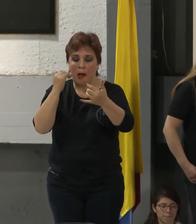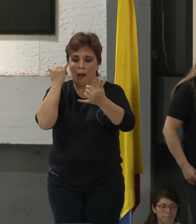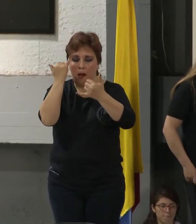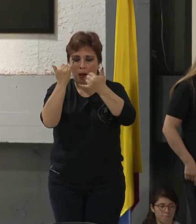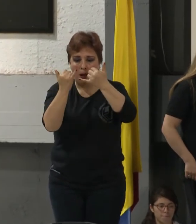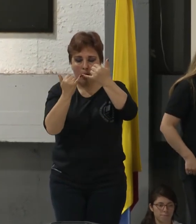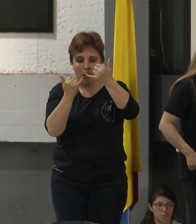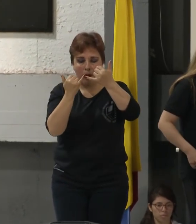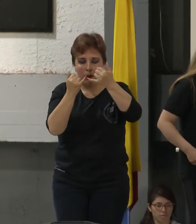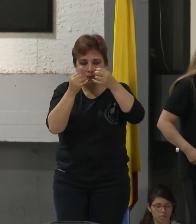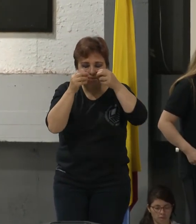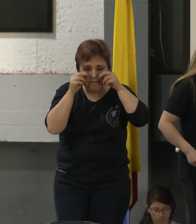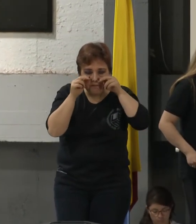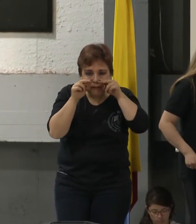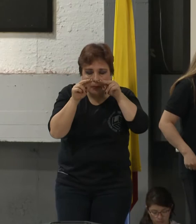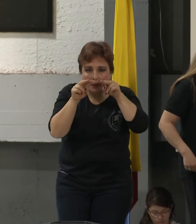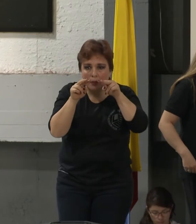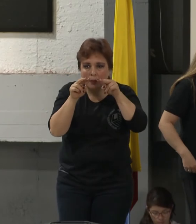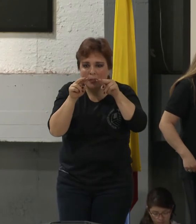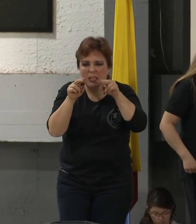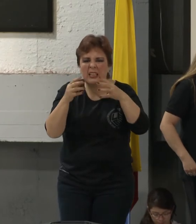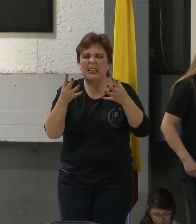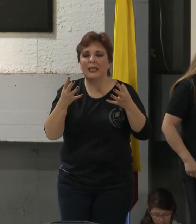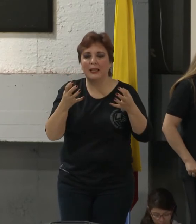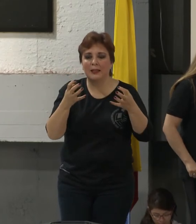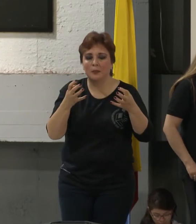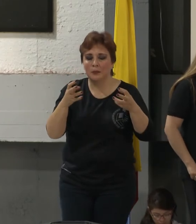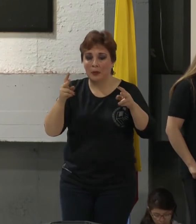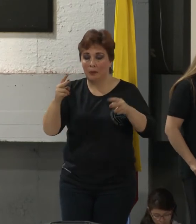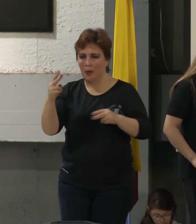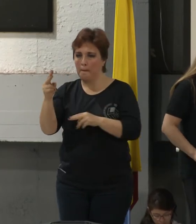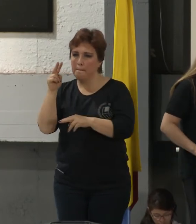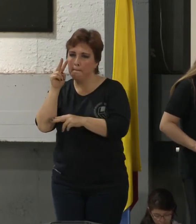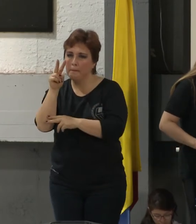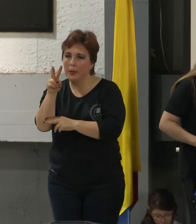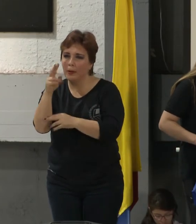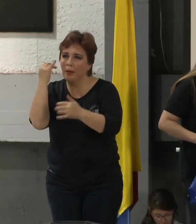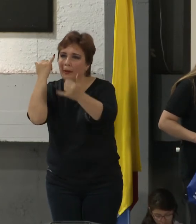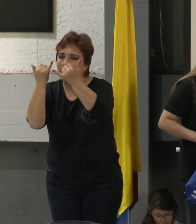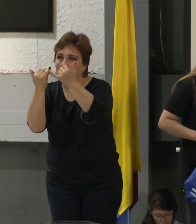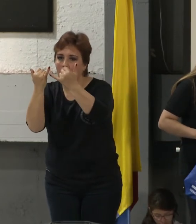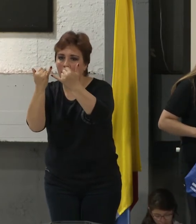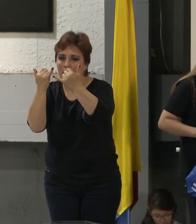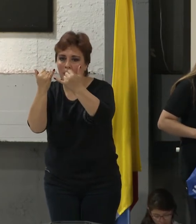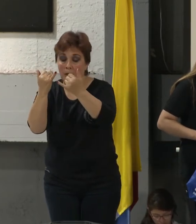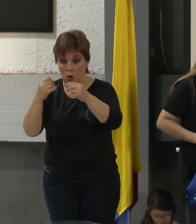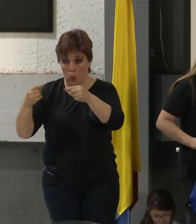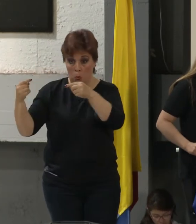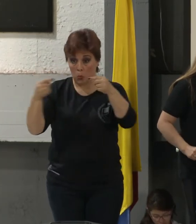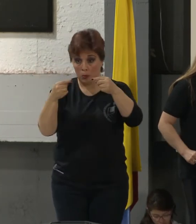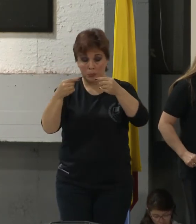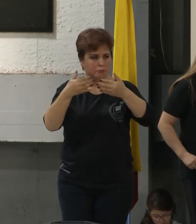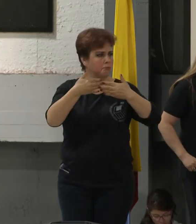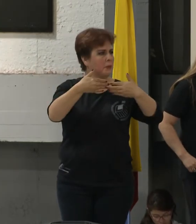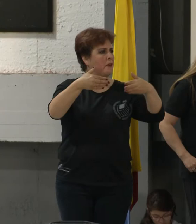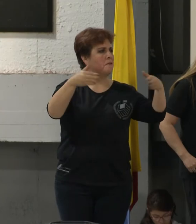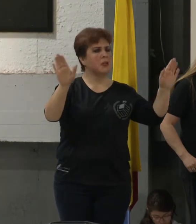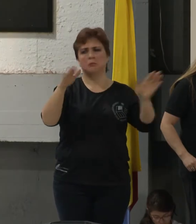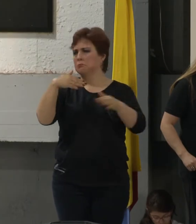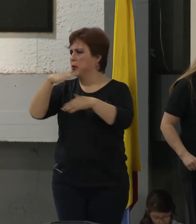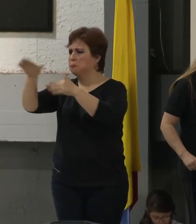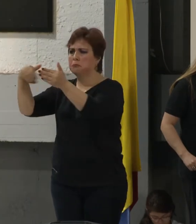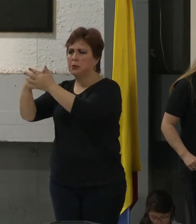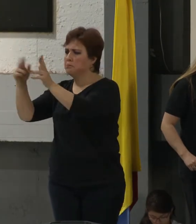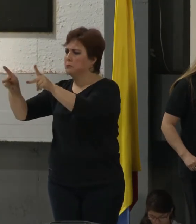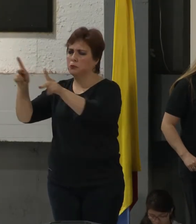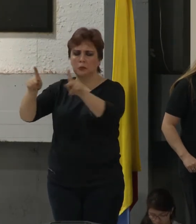semestre del 2010 17 lo lanzamos abierto a toda la comunidad educativa y la licenciatura con